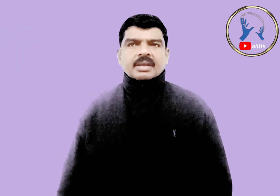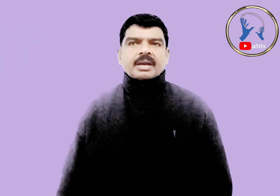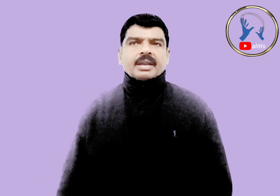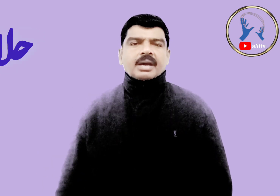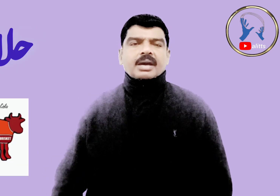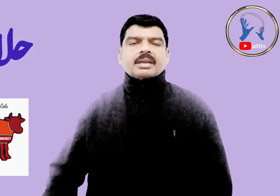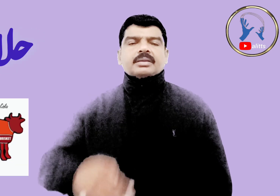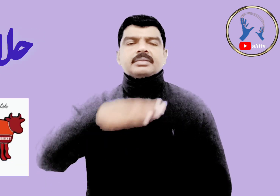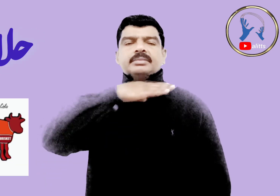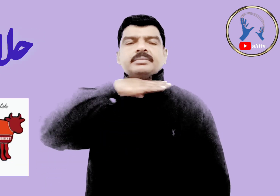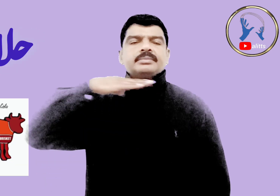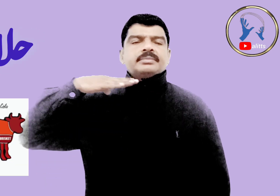हलाल